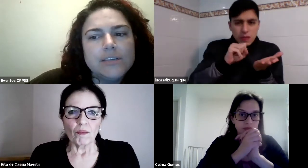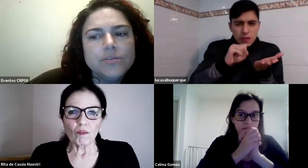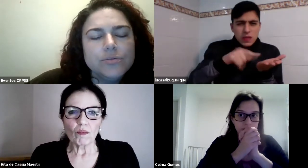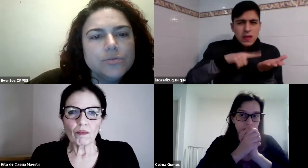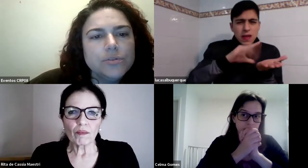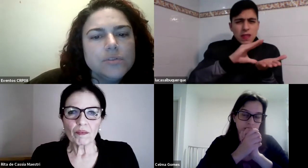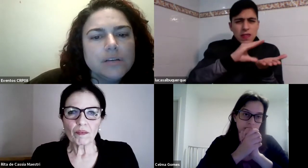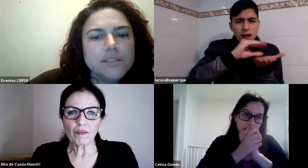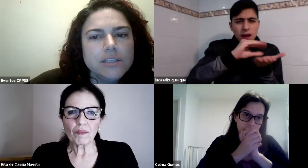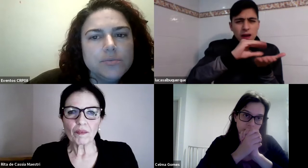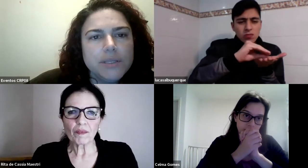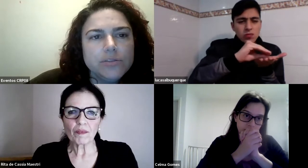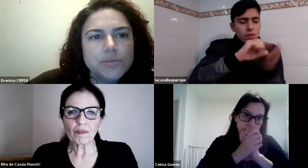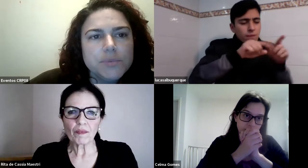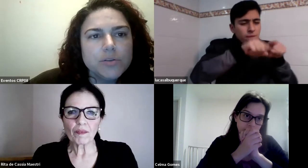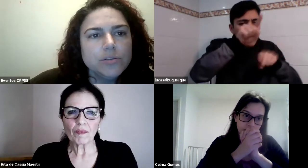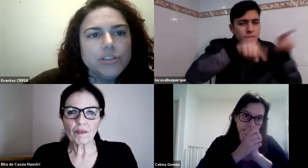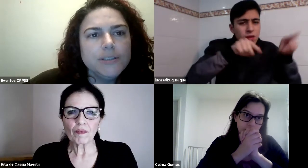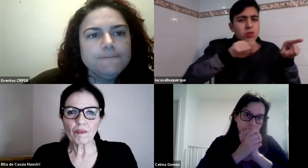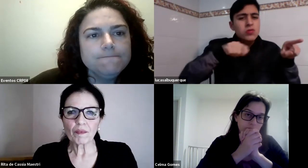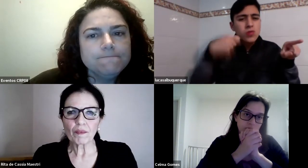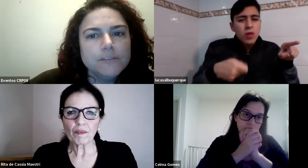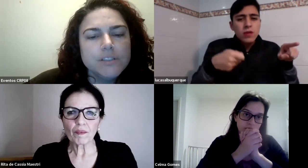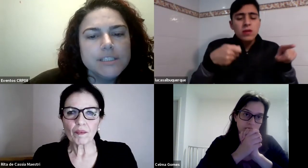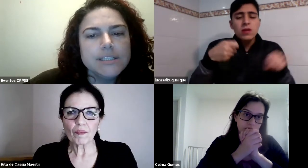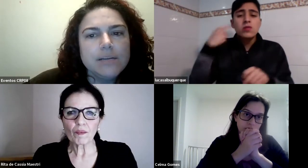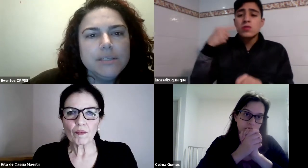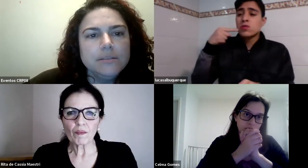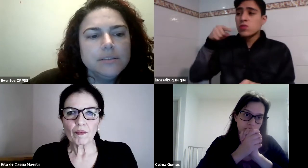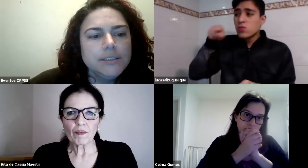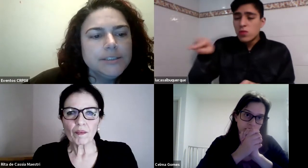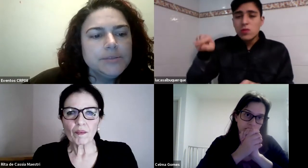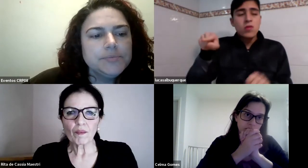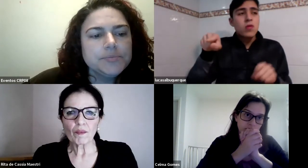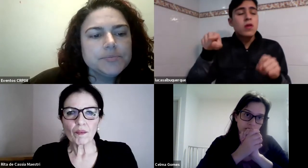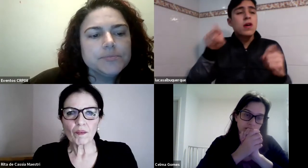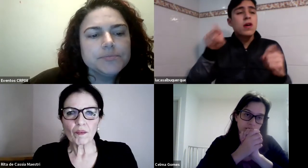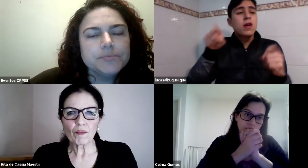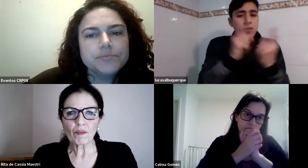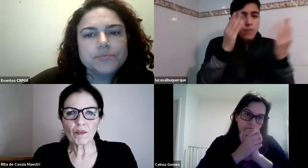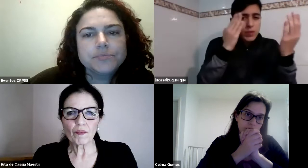o acesso dos surdos aos atendimentos de psicologia. Você sabe?